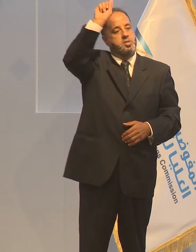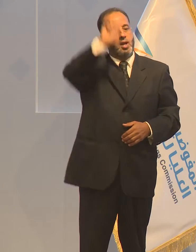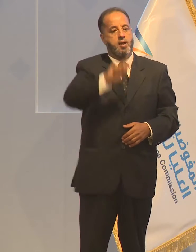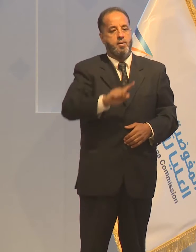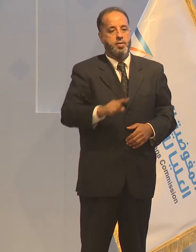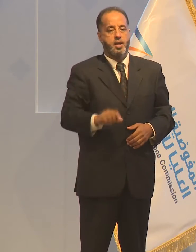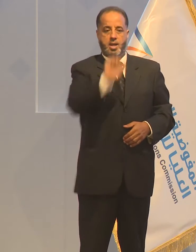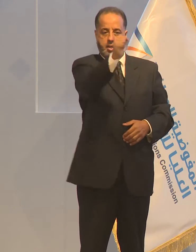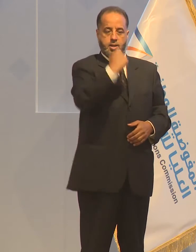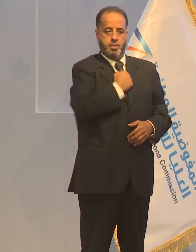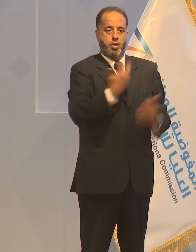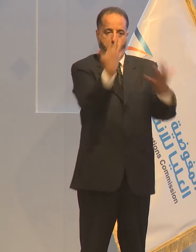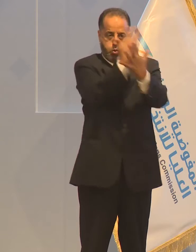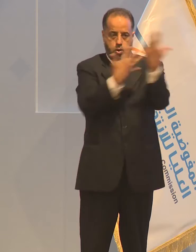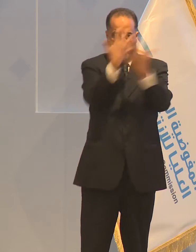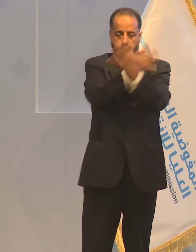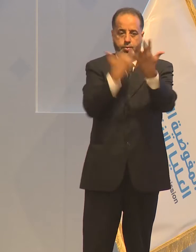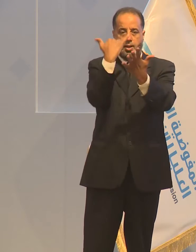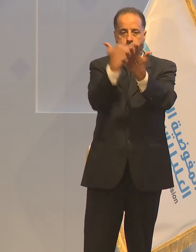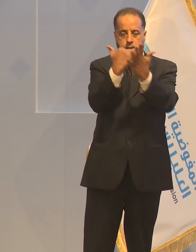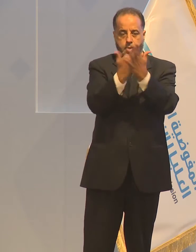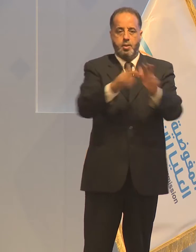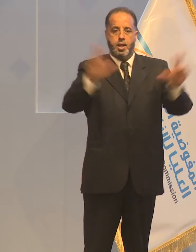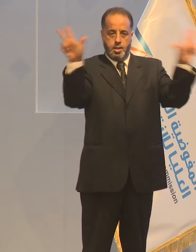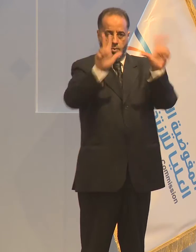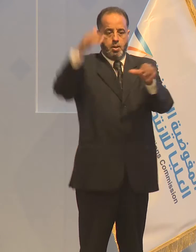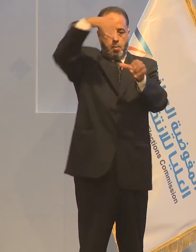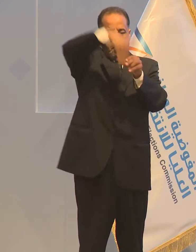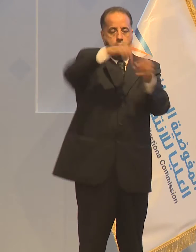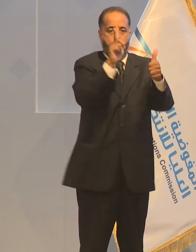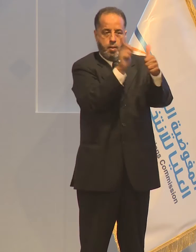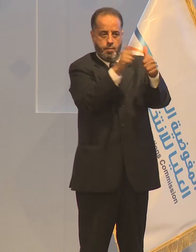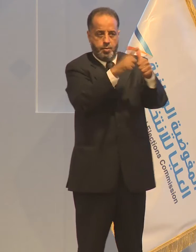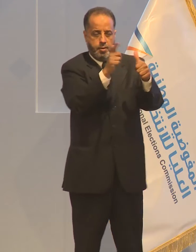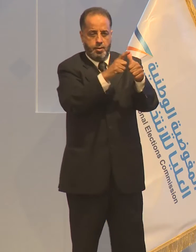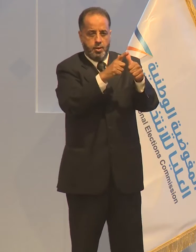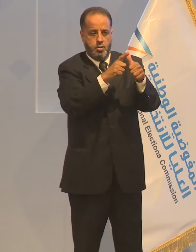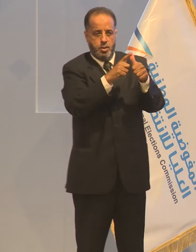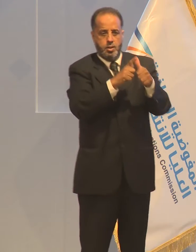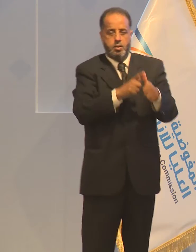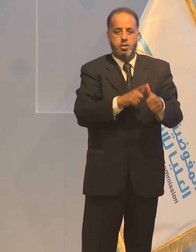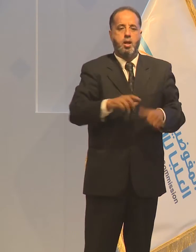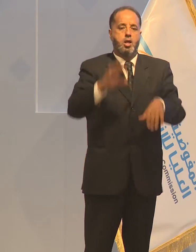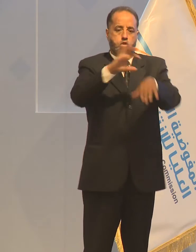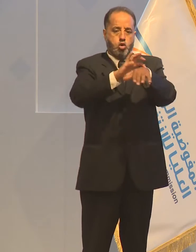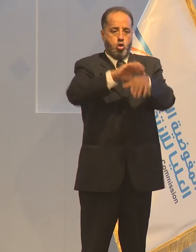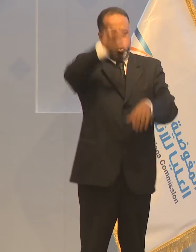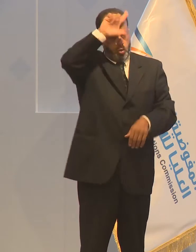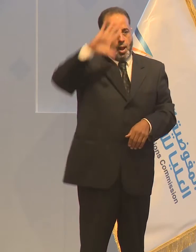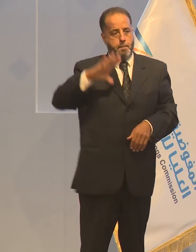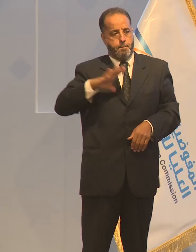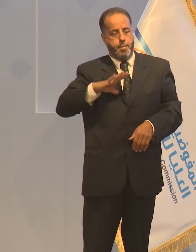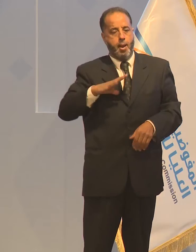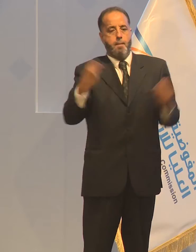الخاص، كنت في الشركة اللي كانت مسؤولة على تنفيذ الحملة الانتخابية في أول انتخابات تشريعية بحضور الدكتور عماد وباقي الأخوة في